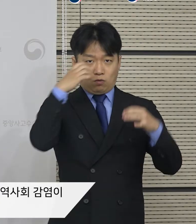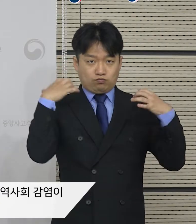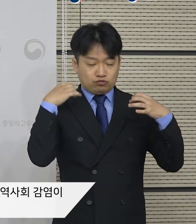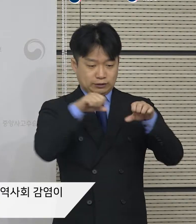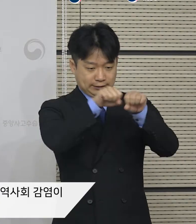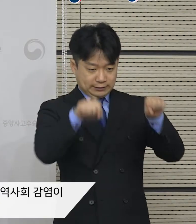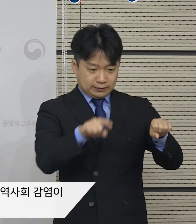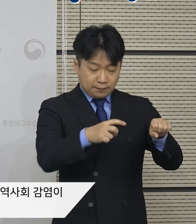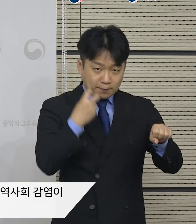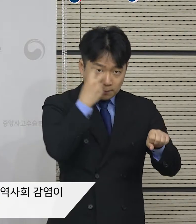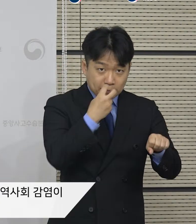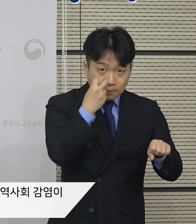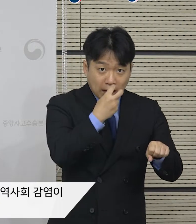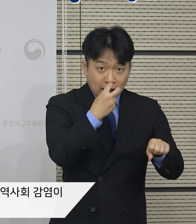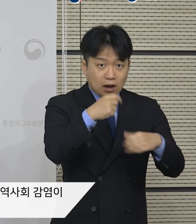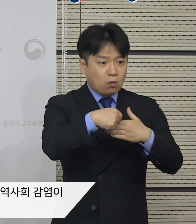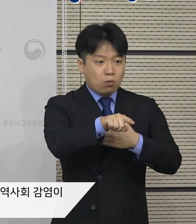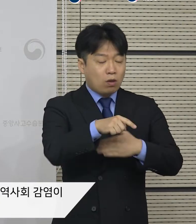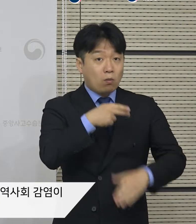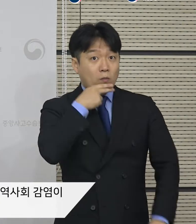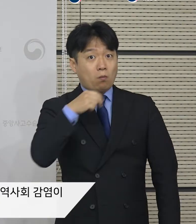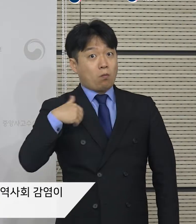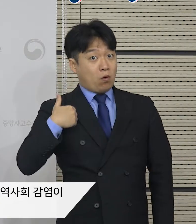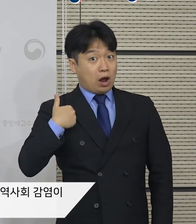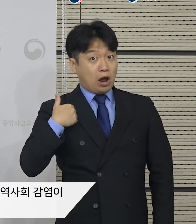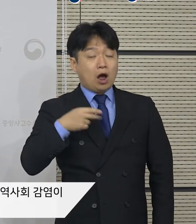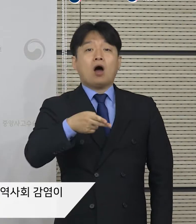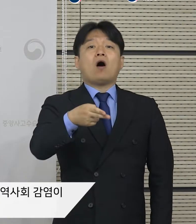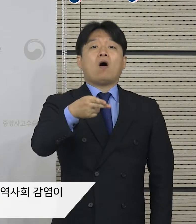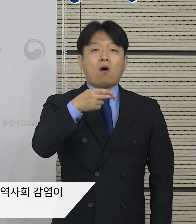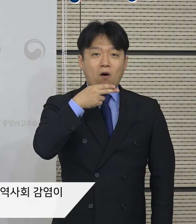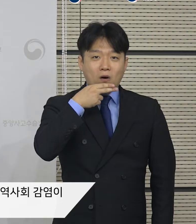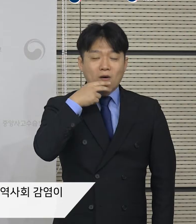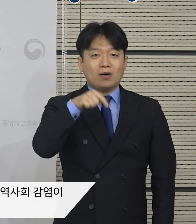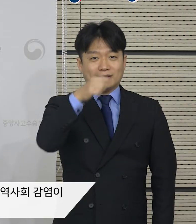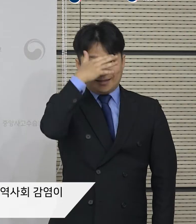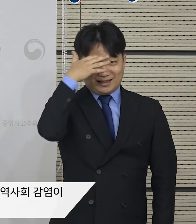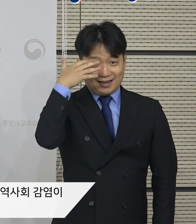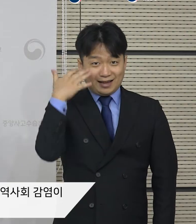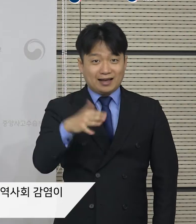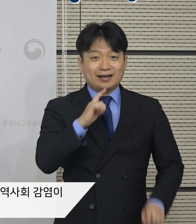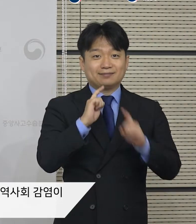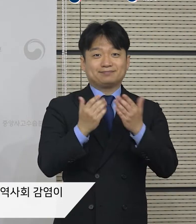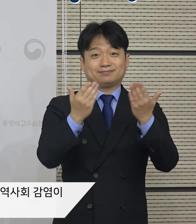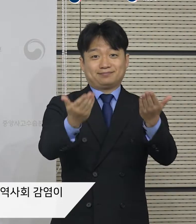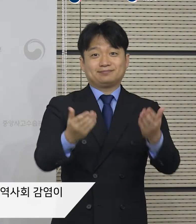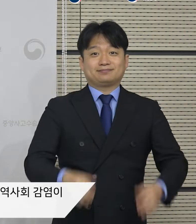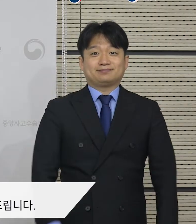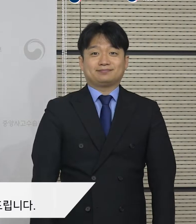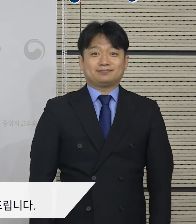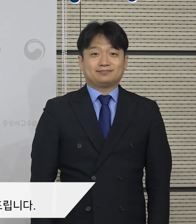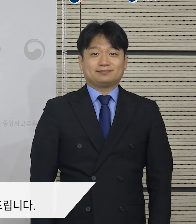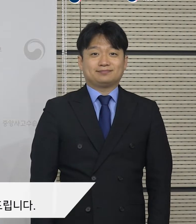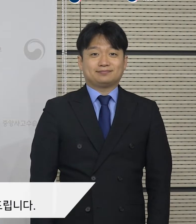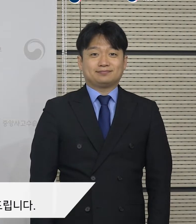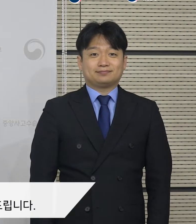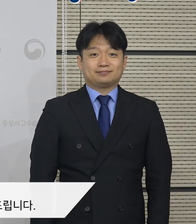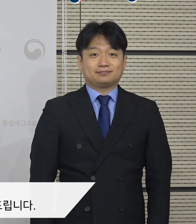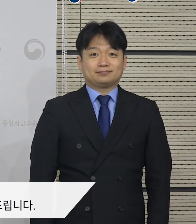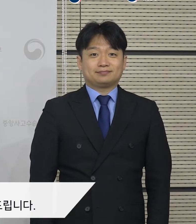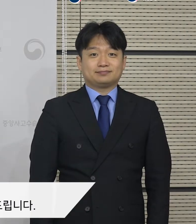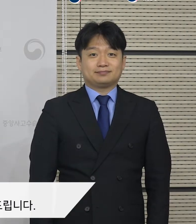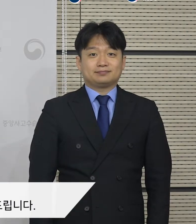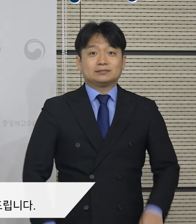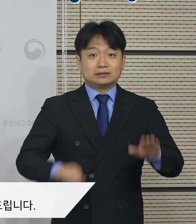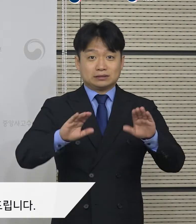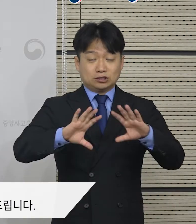체계의 통제를 벗어난 지역사회 감염이 나타나지 않고 있다고 말씀드리는 것입니다. 이 점에